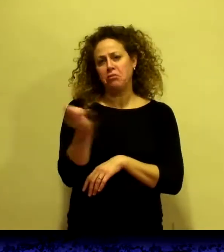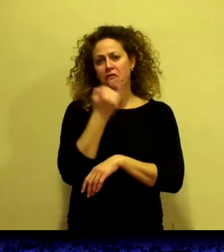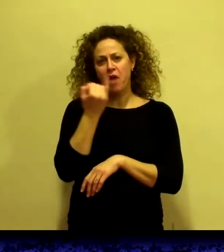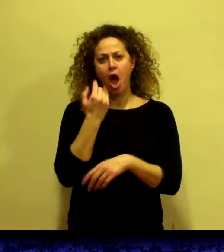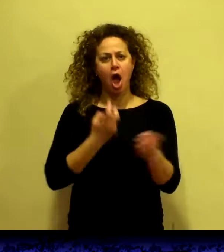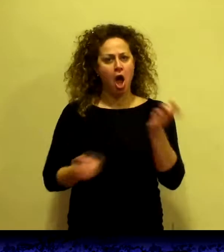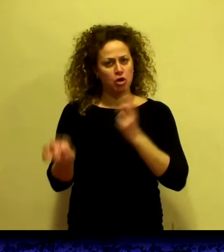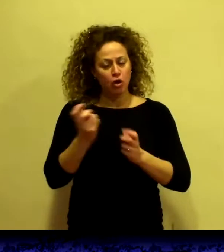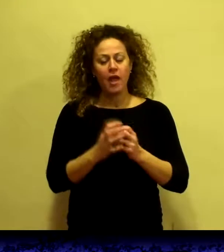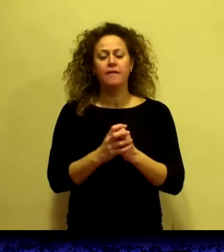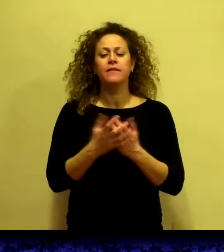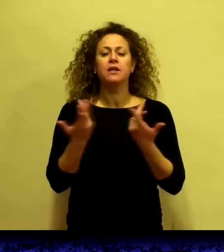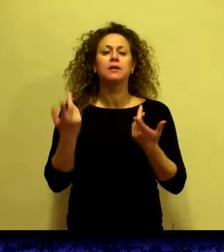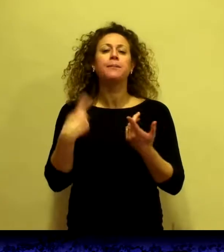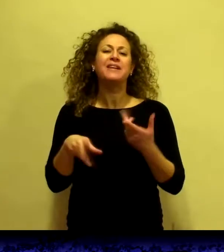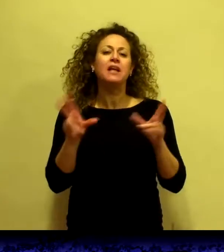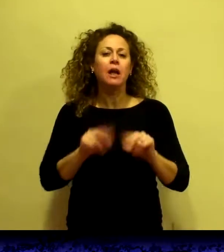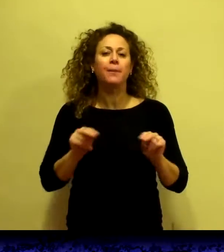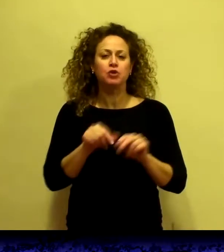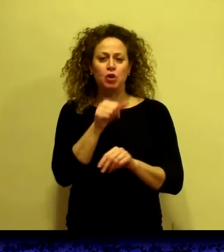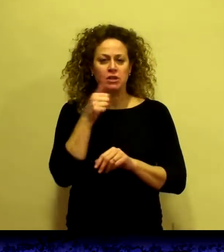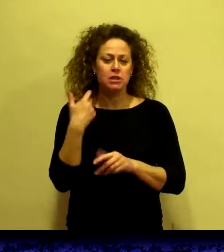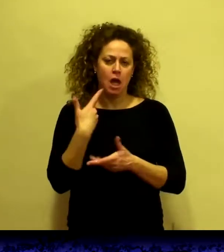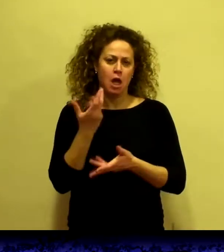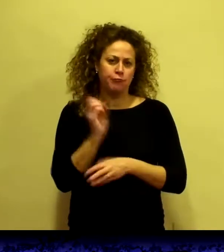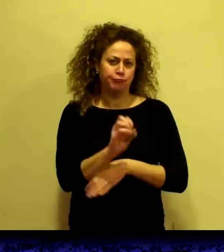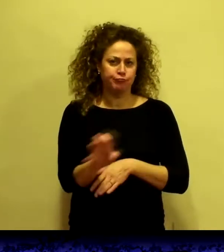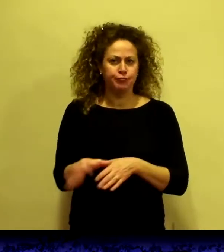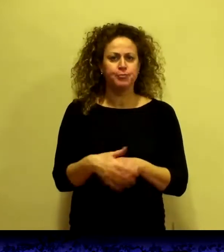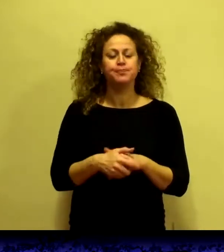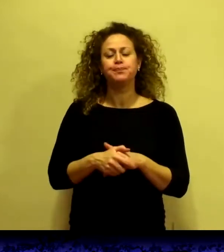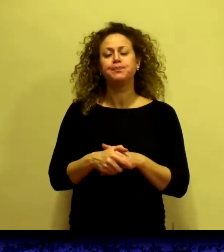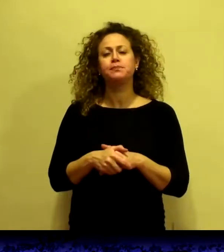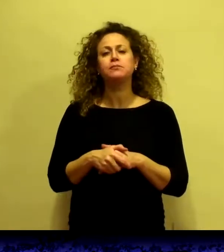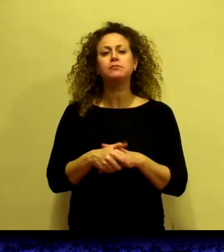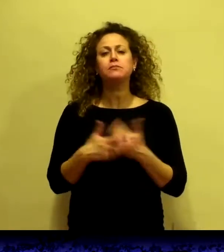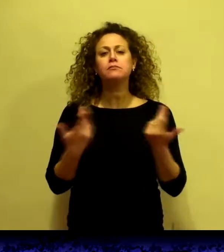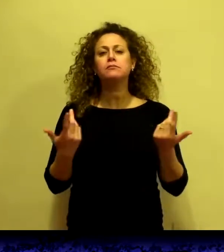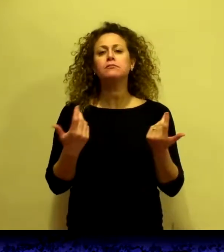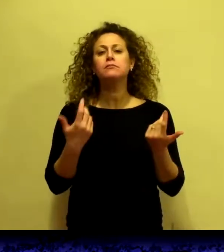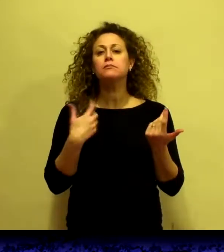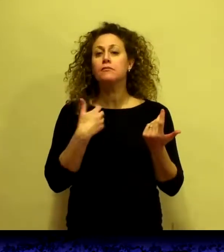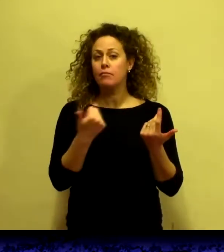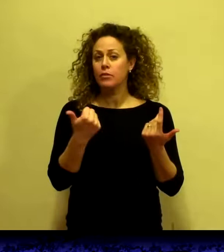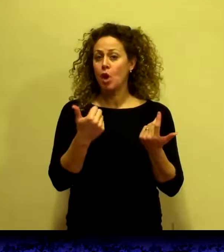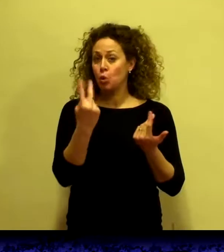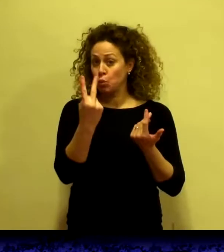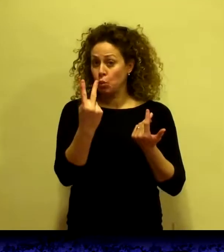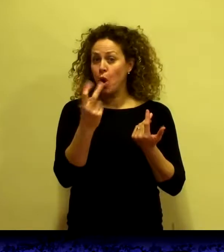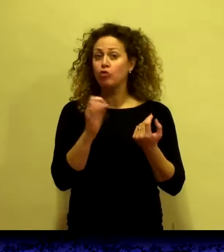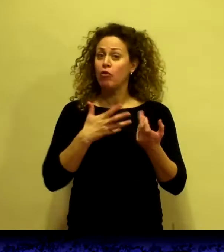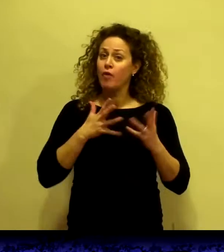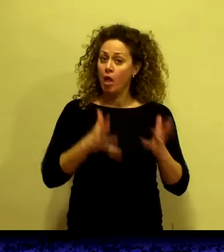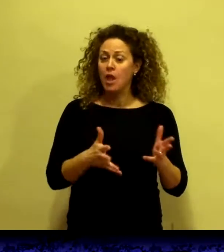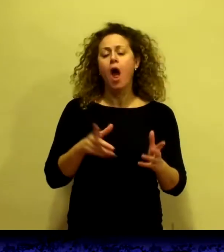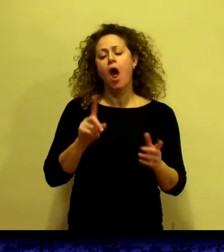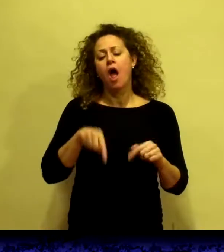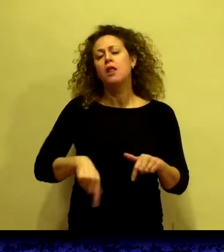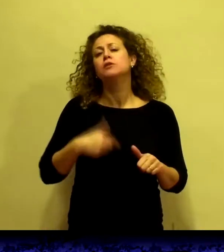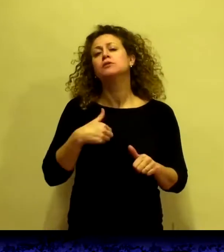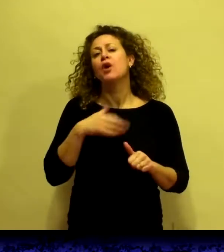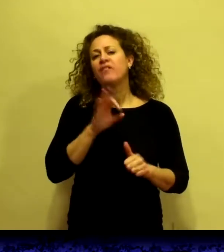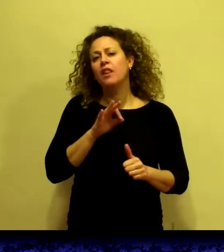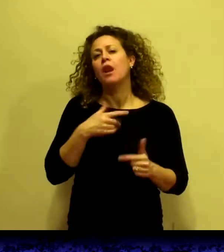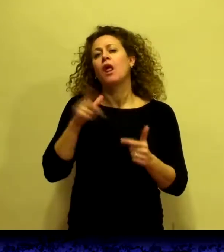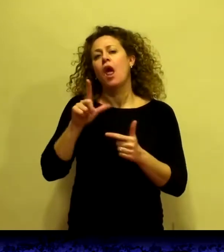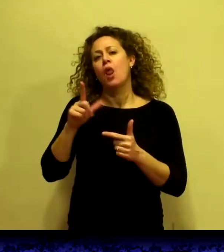di cui spesso hanno bisogno. Ma ci siete soltanto tu e Luca o c'è anche dei volontari? Per il momento siamo in due, siamo io e Luca,